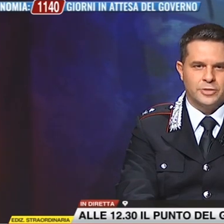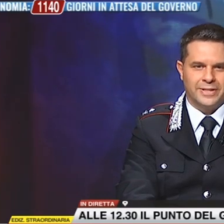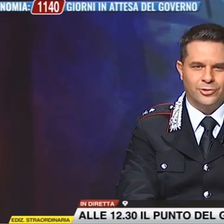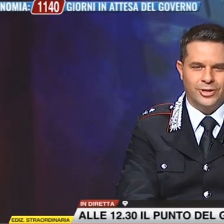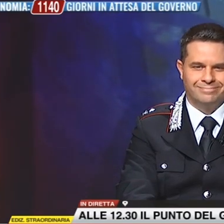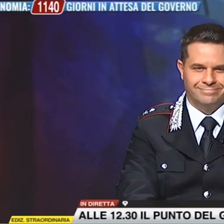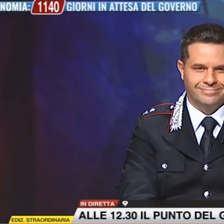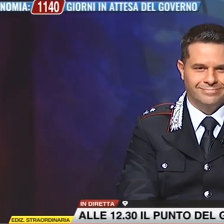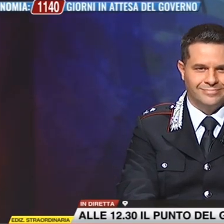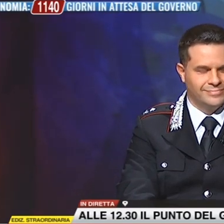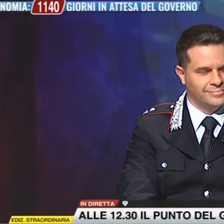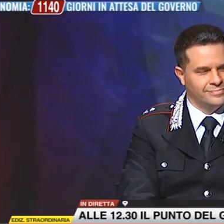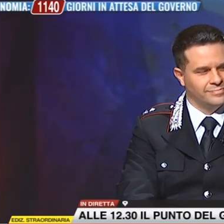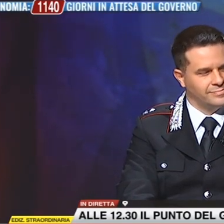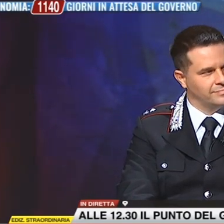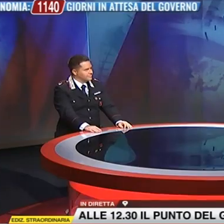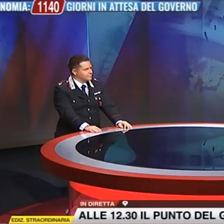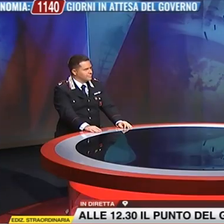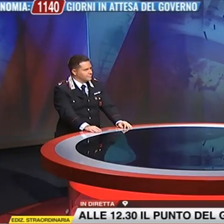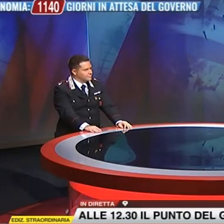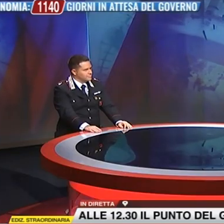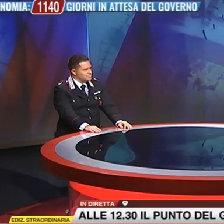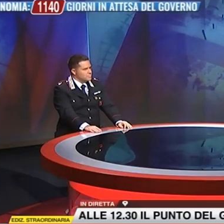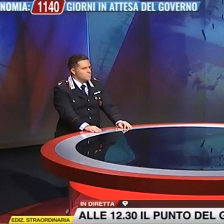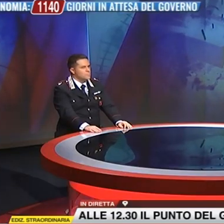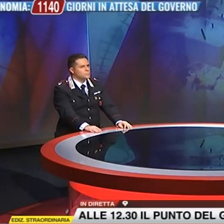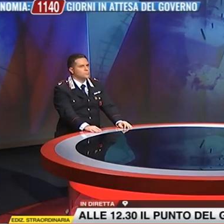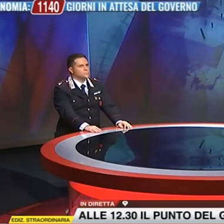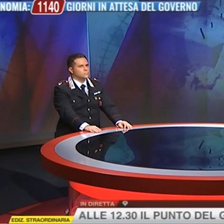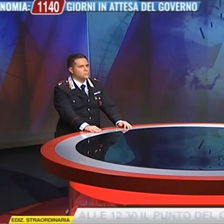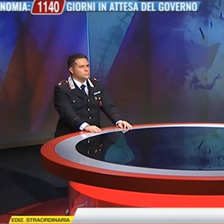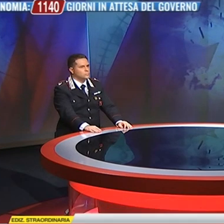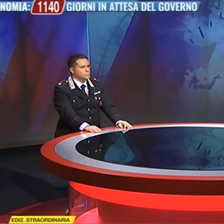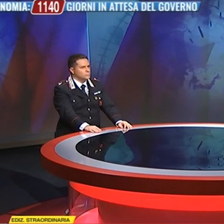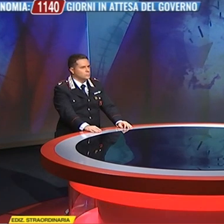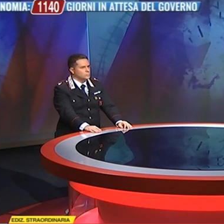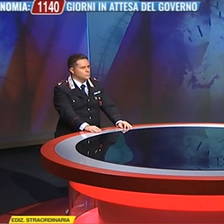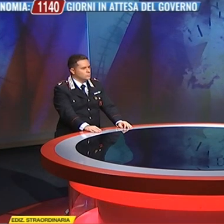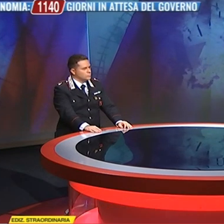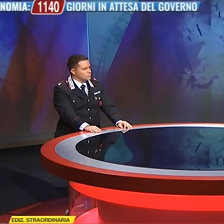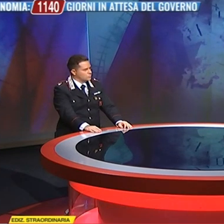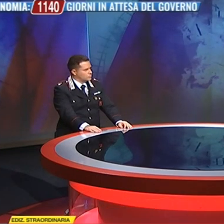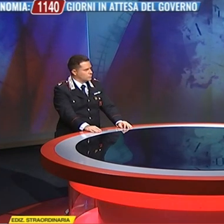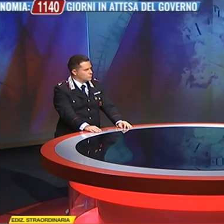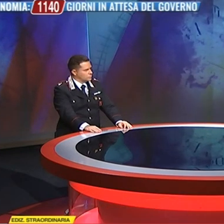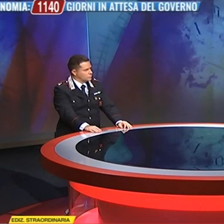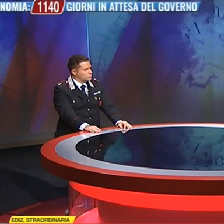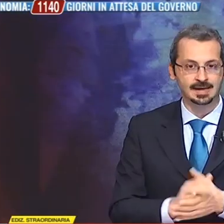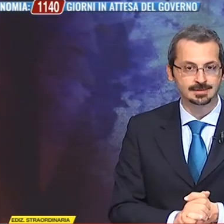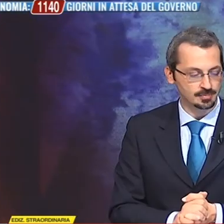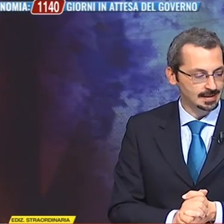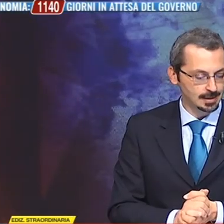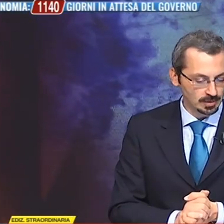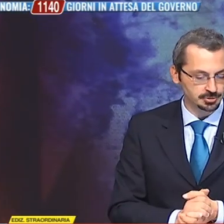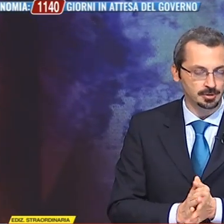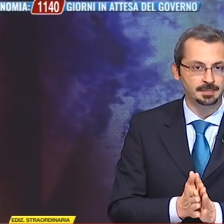tutti i telespettatori. Perché con lui parleremo di sicurezza, sicurezza a 360 gradi, non solo ovviamente ai tempi del Covid, ed è